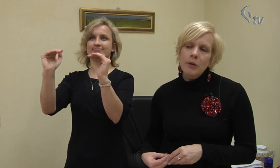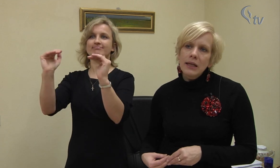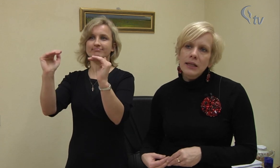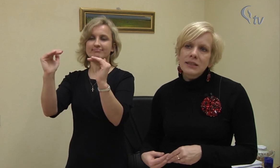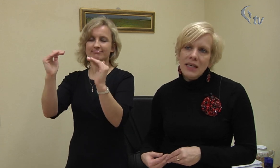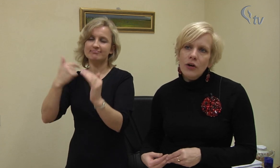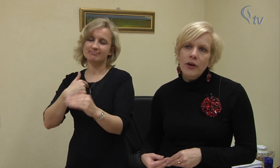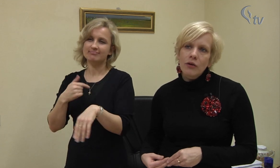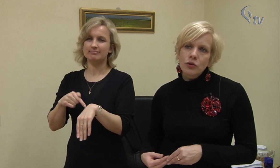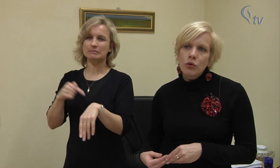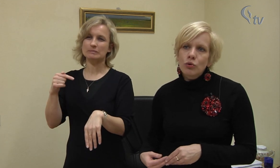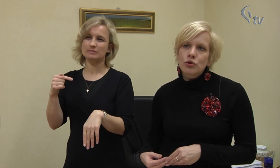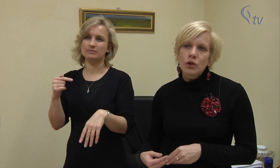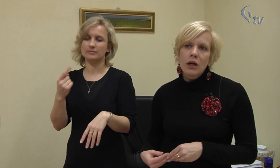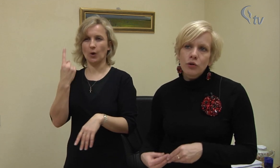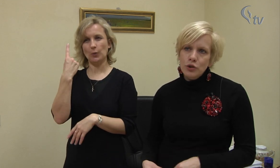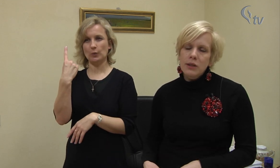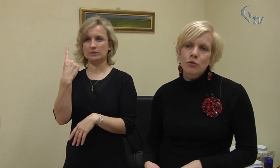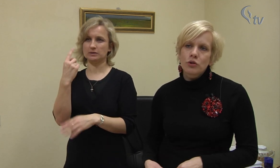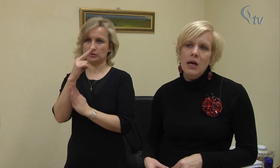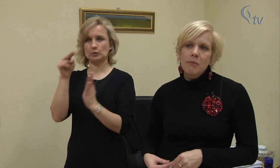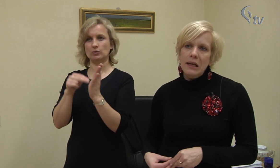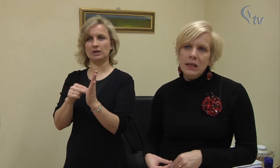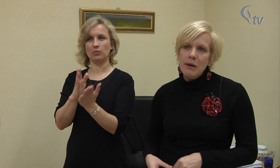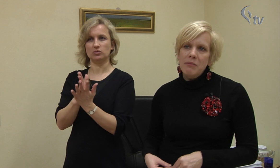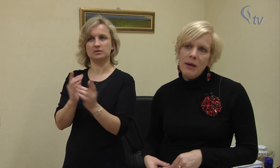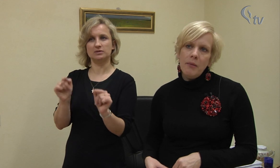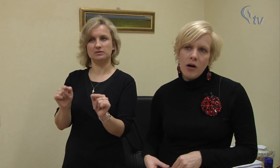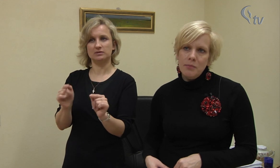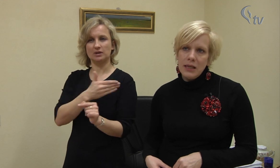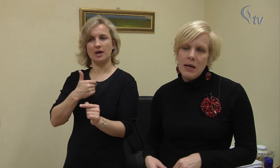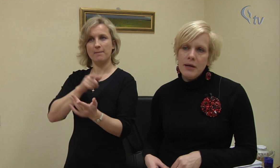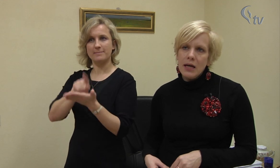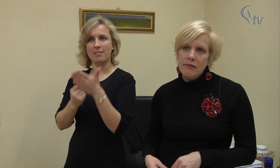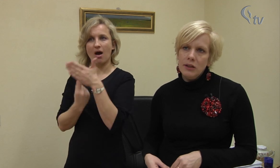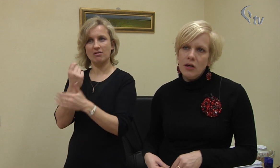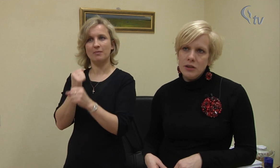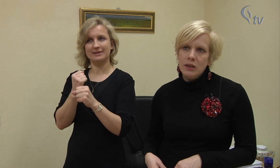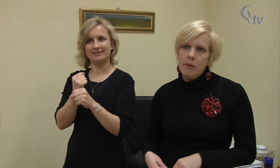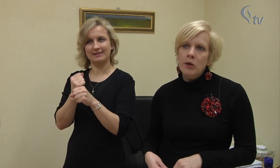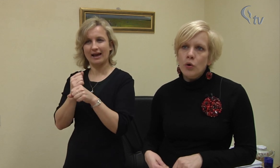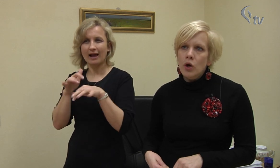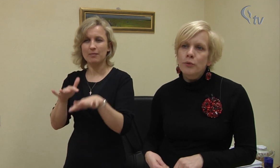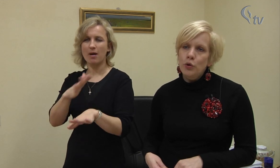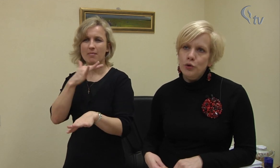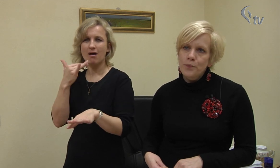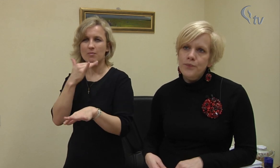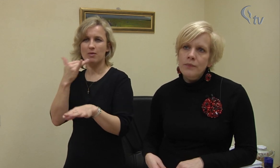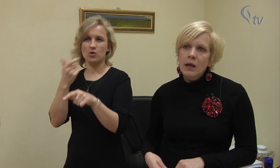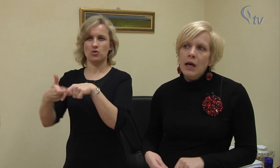leian, et see on nagu see üks küsimus, mille nimel me peame hakkama tegema järgnevatel aastatel palju rohkem tööd.